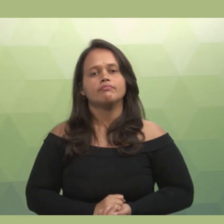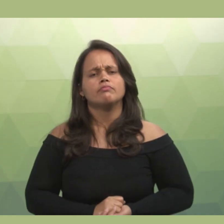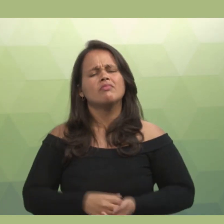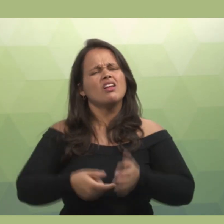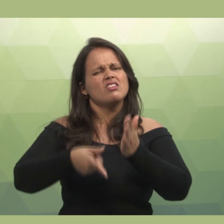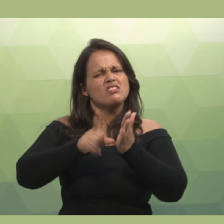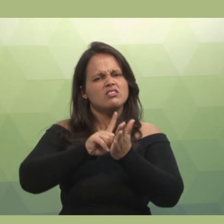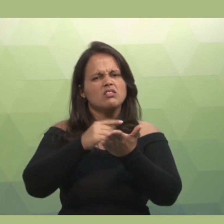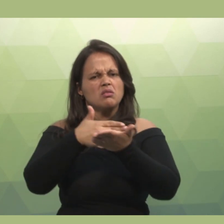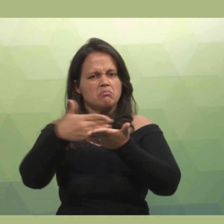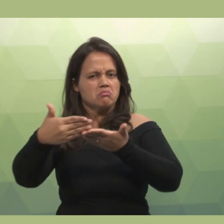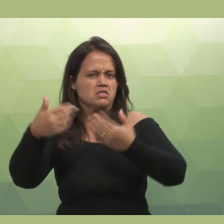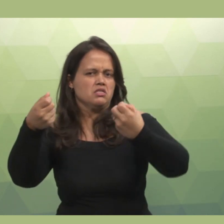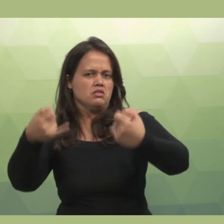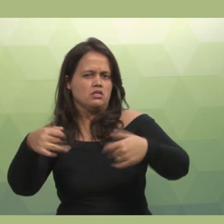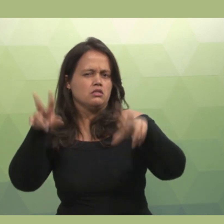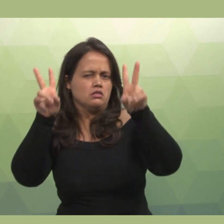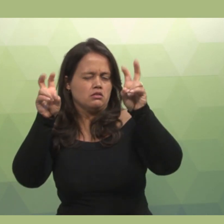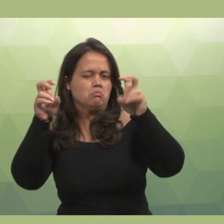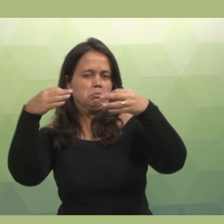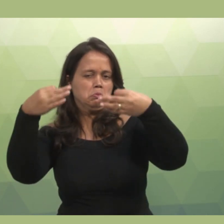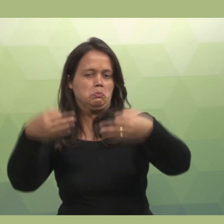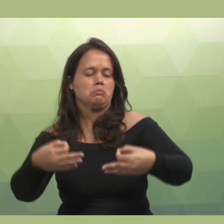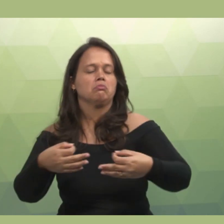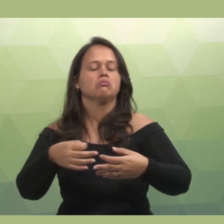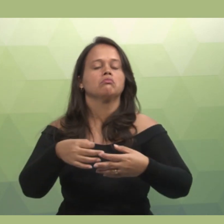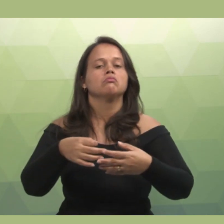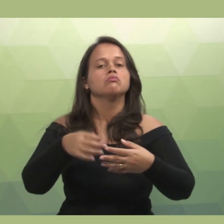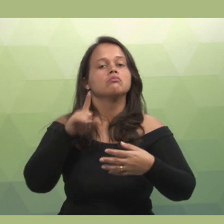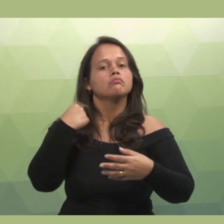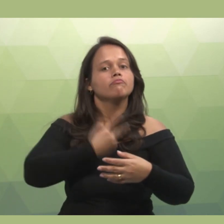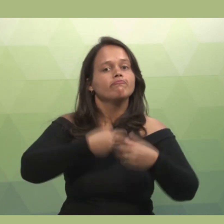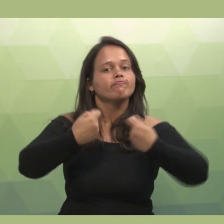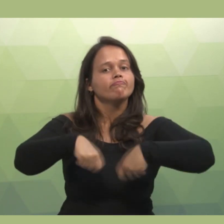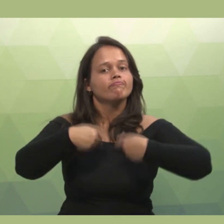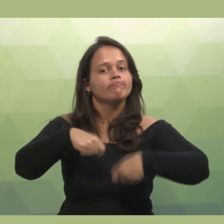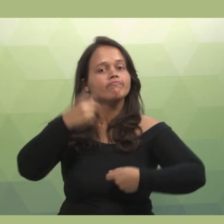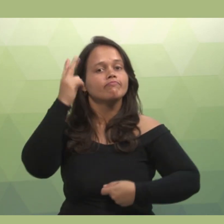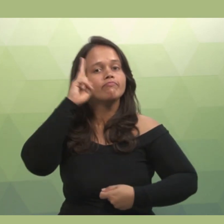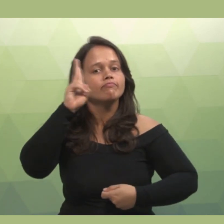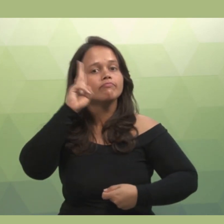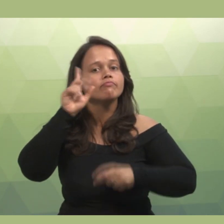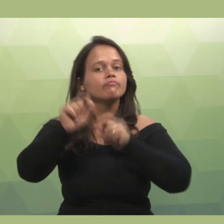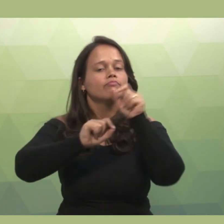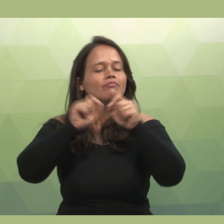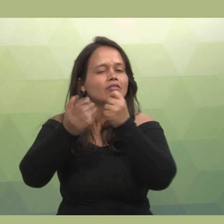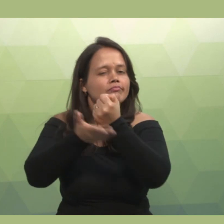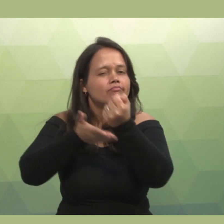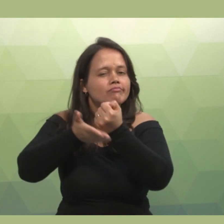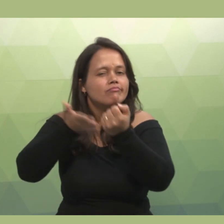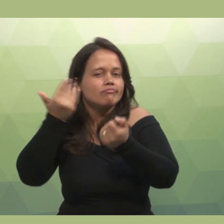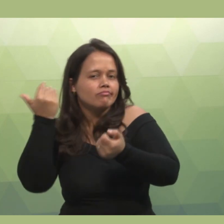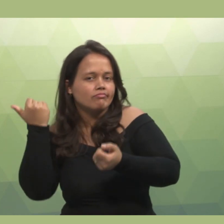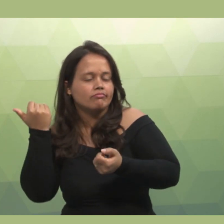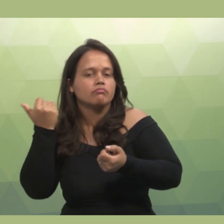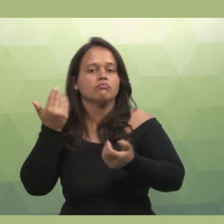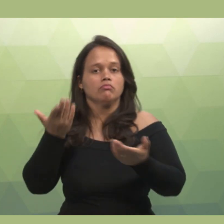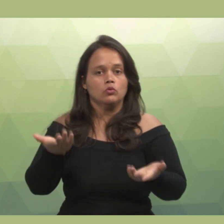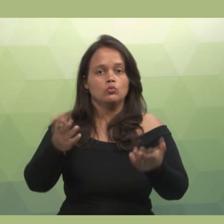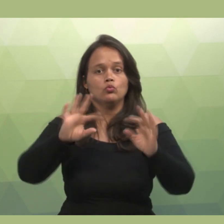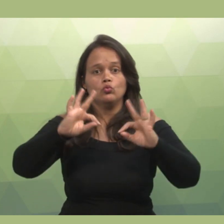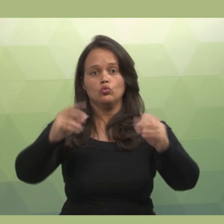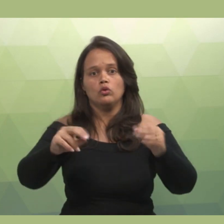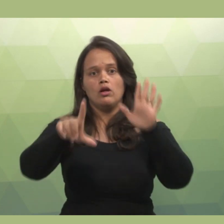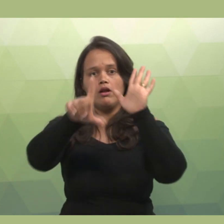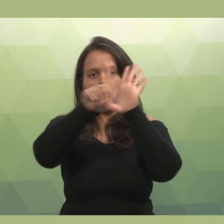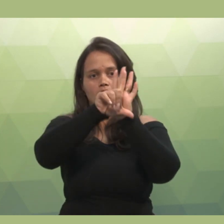temática propriamente dita, nós temos que lembrar a questão das bases. Toda lei de diretrizes e bases da